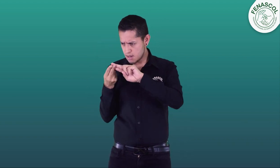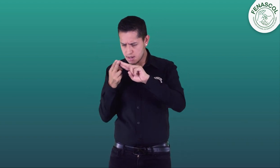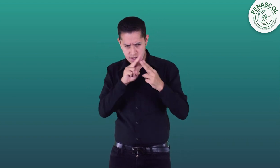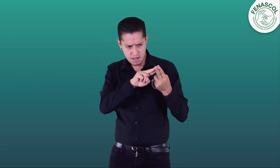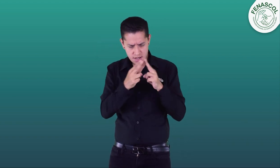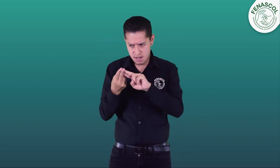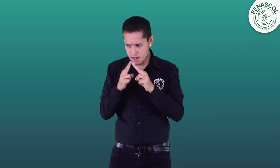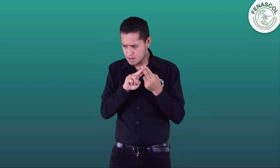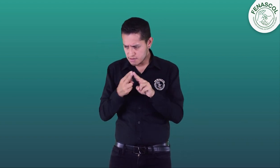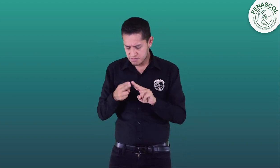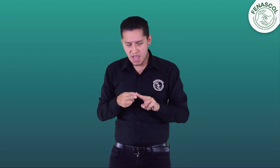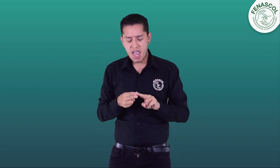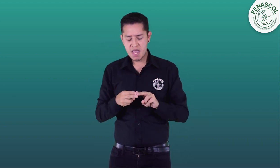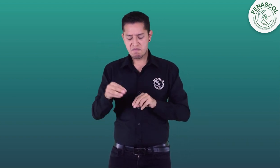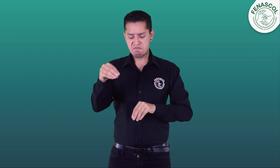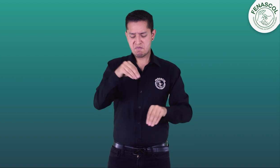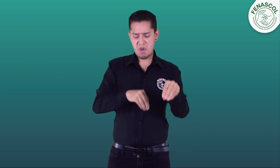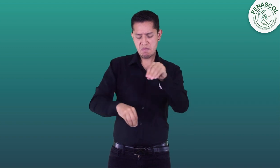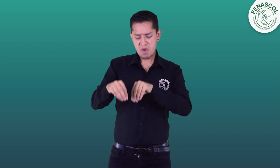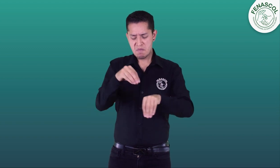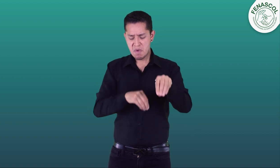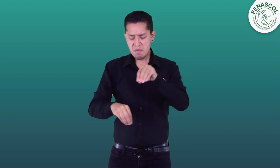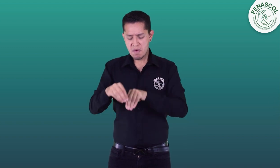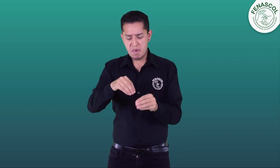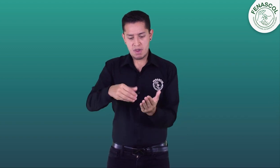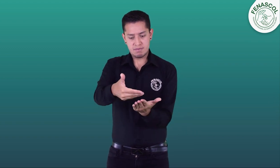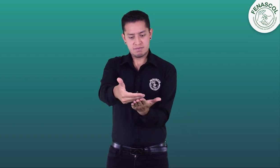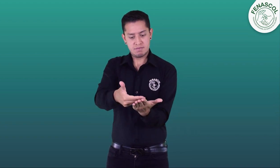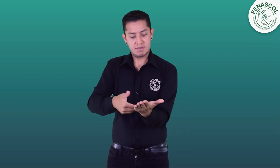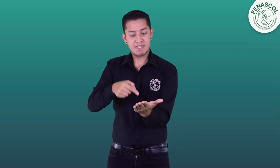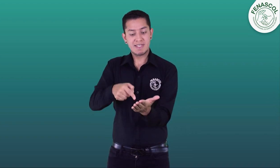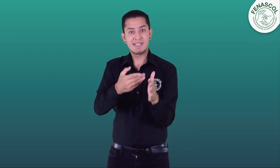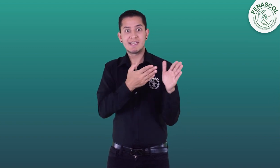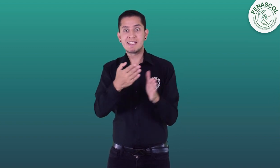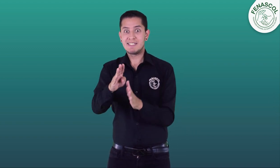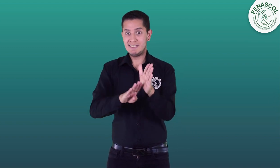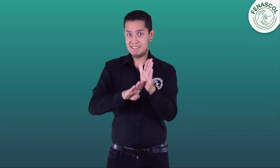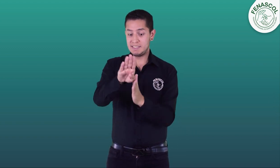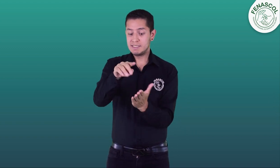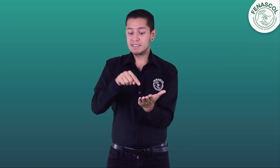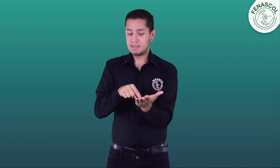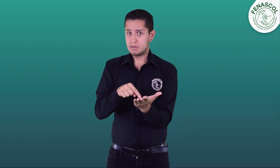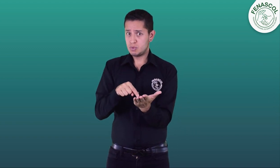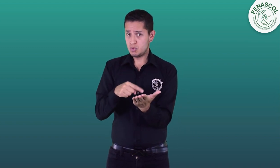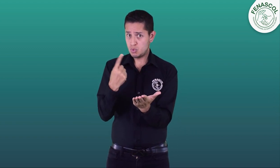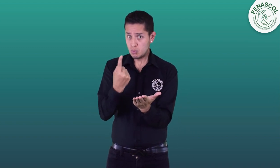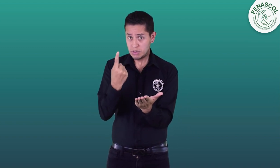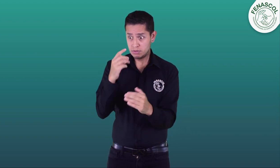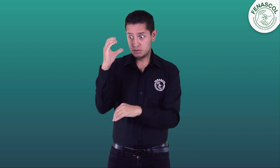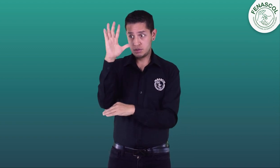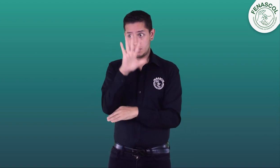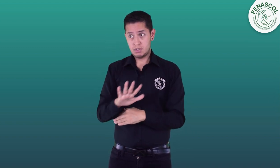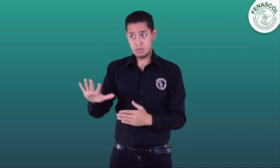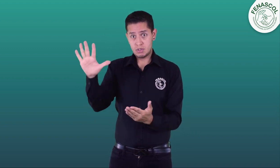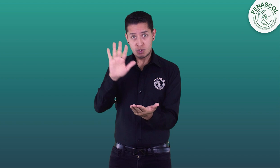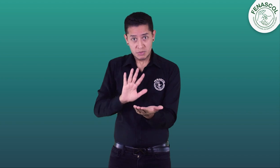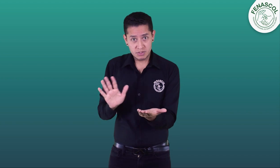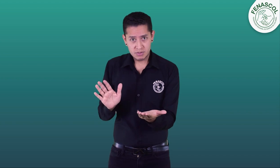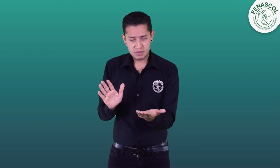y su relación con cada parte del plan. Pero este plan de desarrollo no solo se formula a nivel